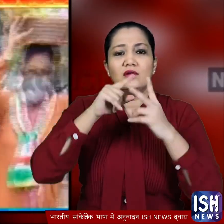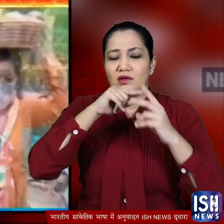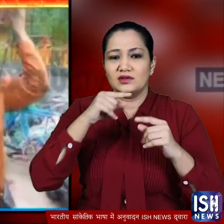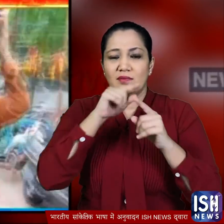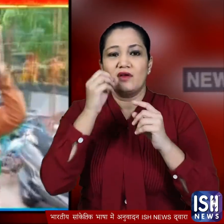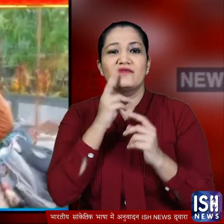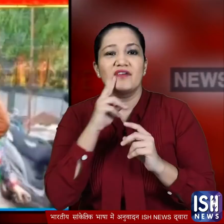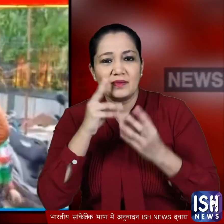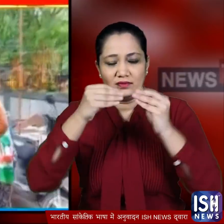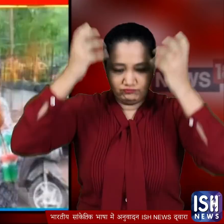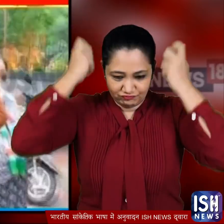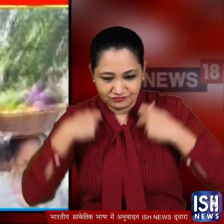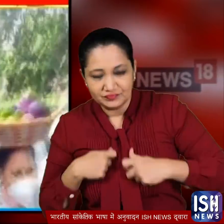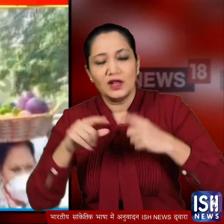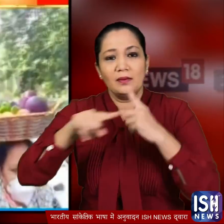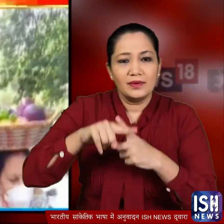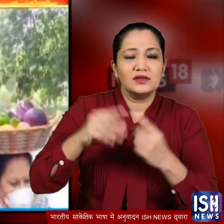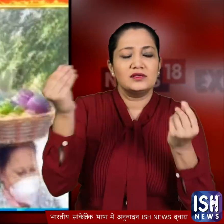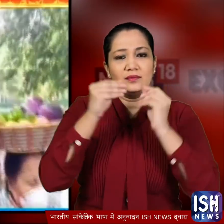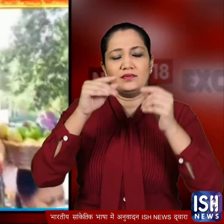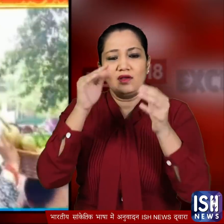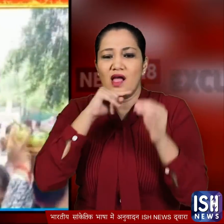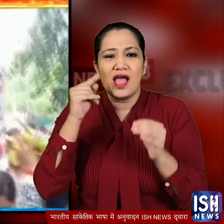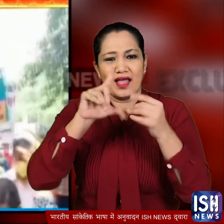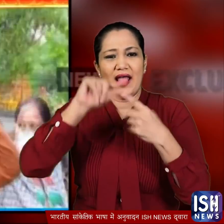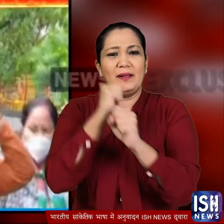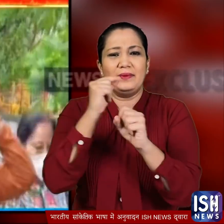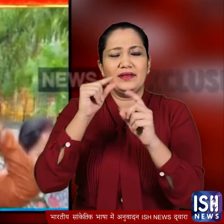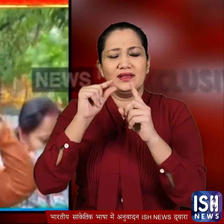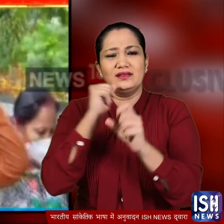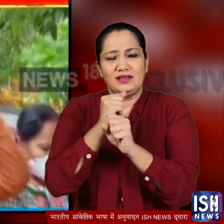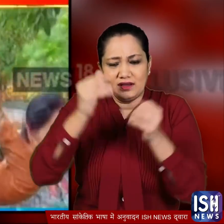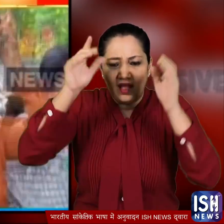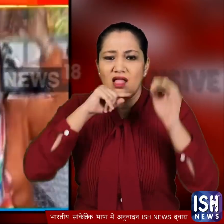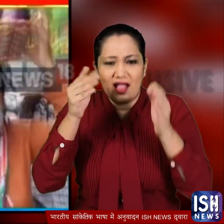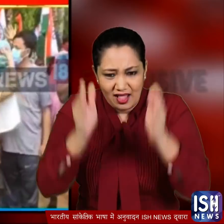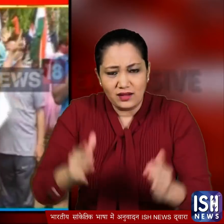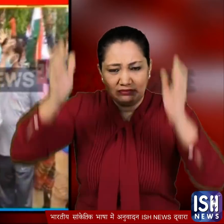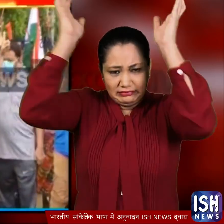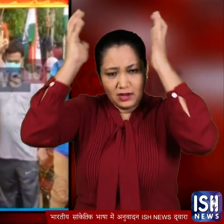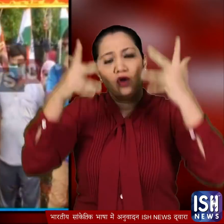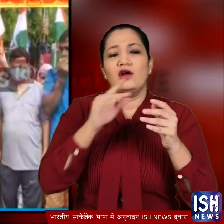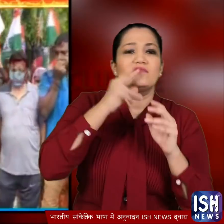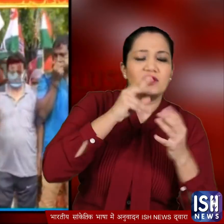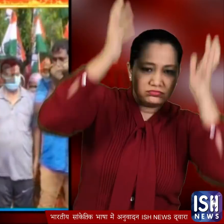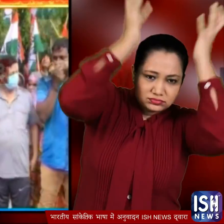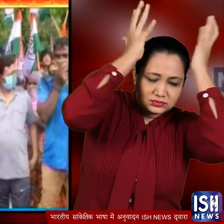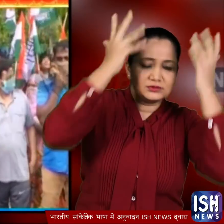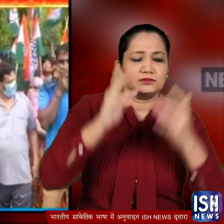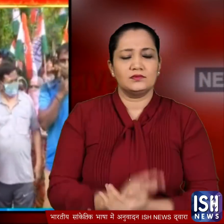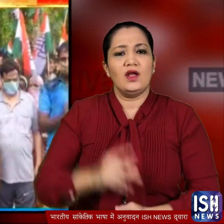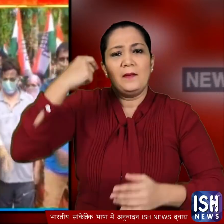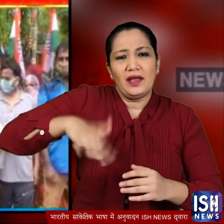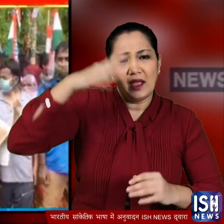में सब्जियों की माला पहनकर मार्च करने निकली। किसी ने सिर पर छोटा एलपीजी सिलेंडर रखा तो किसी ने सब्जियों की टोकरी।